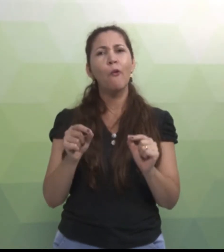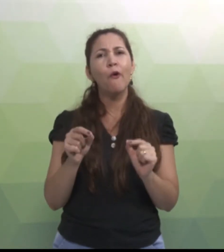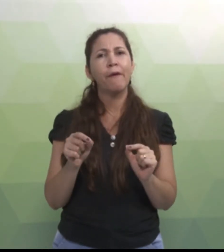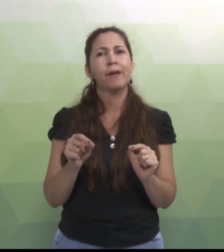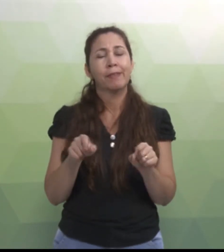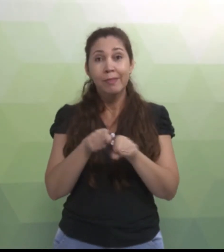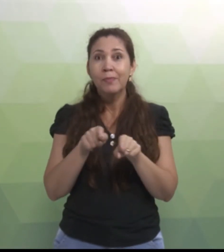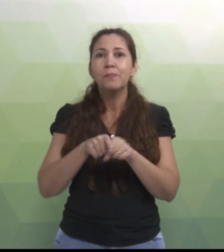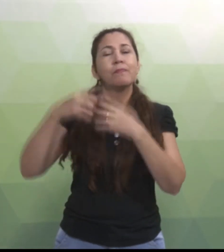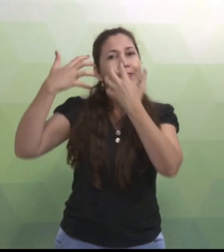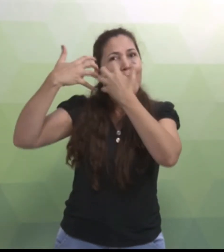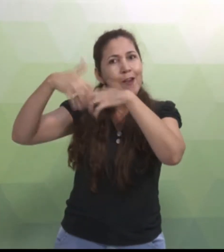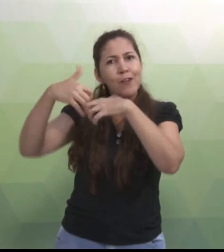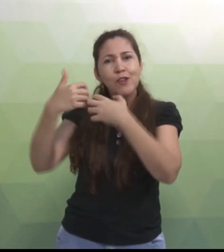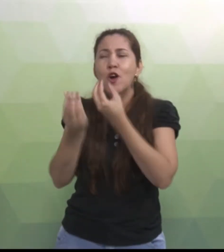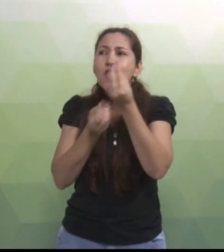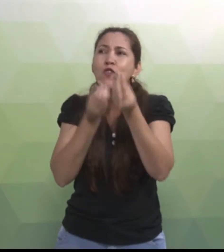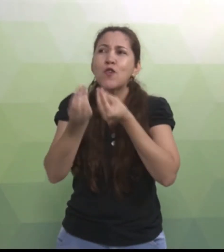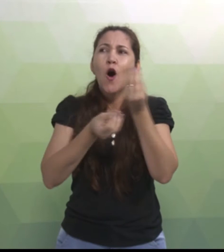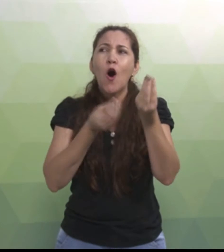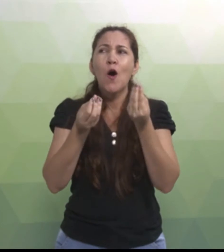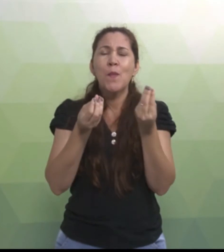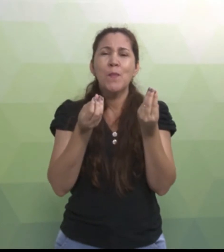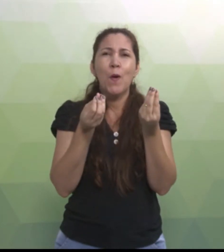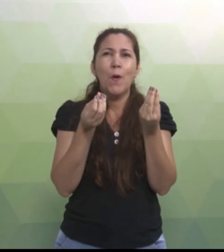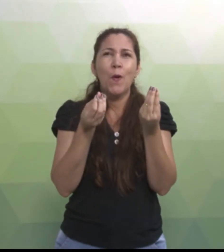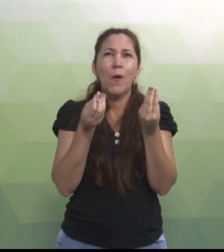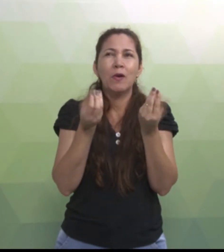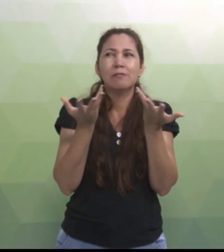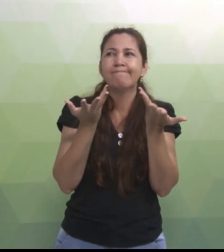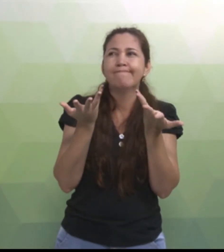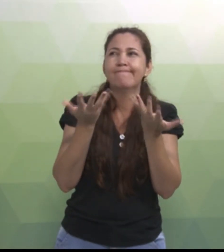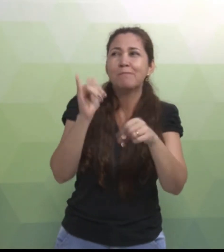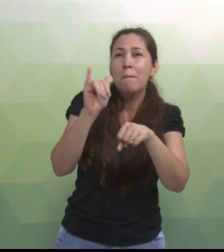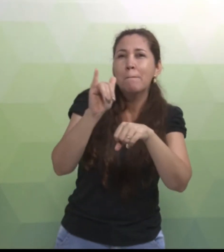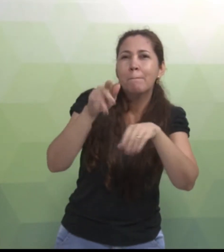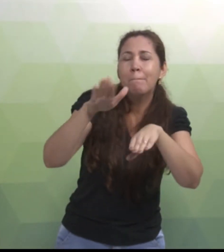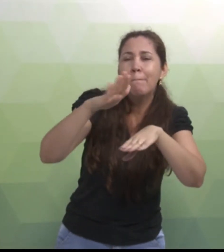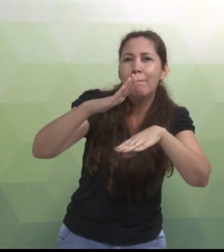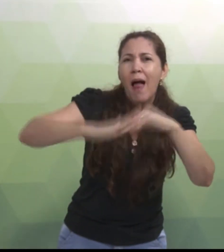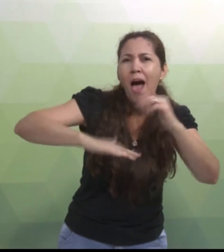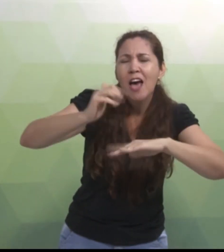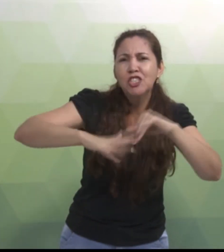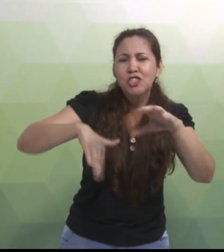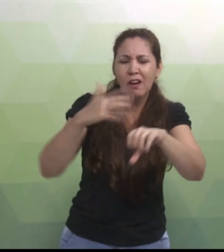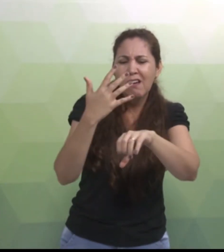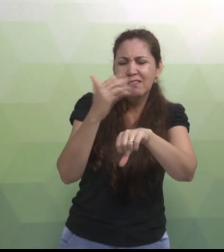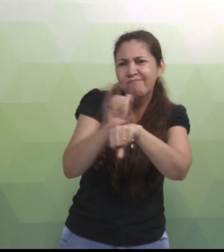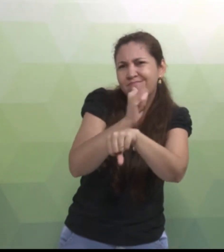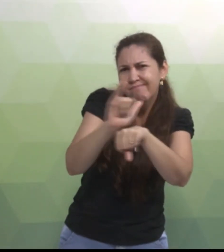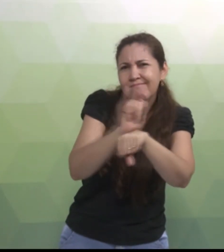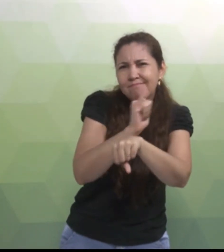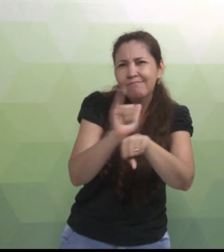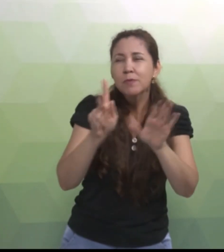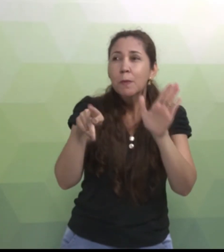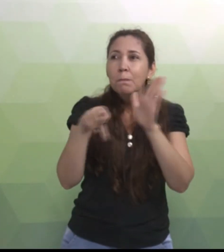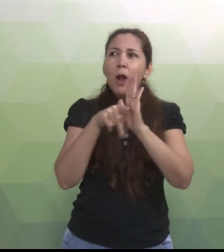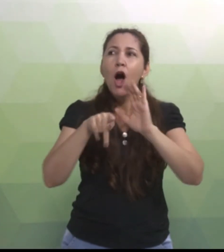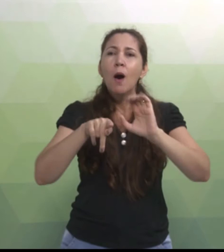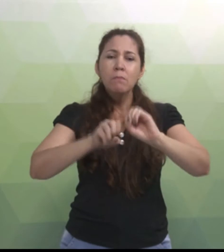Então, agora, vamos refletir a respeito de práticas e estratégias